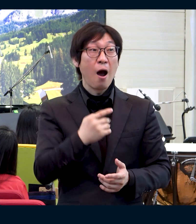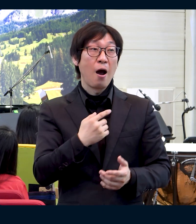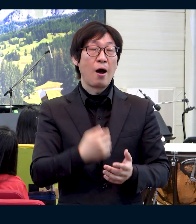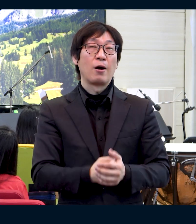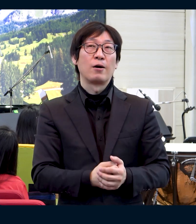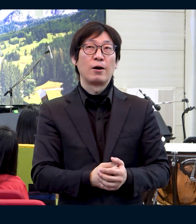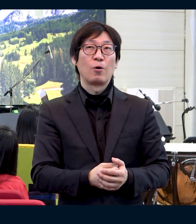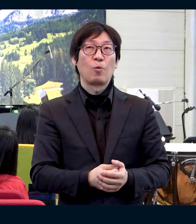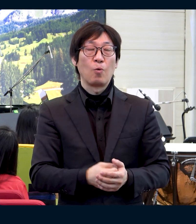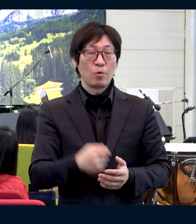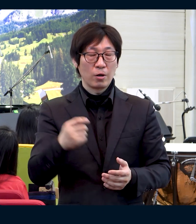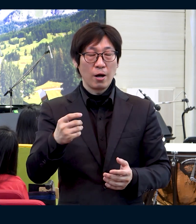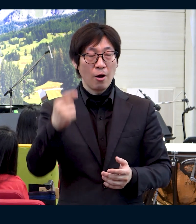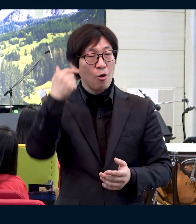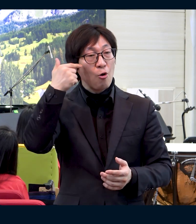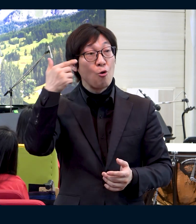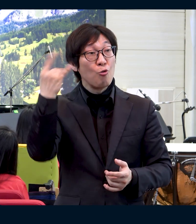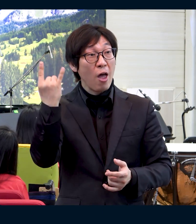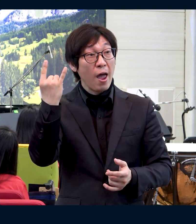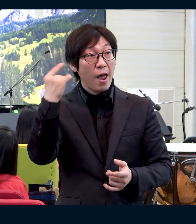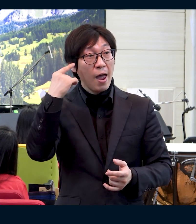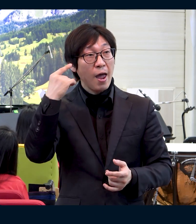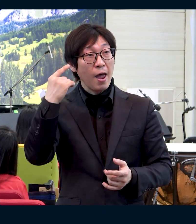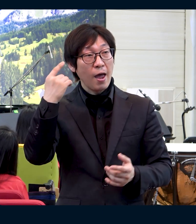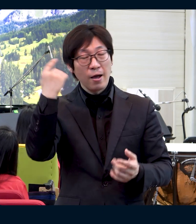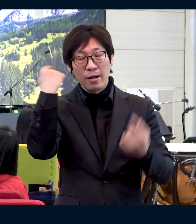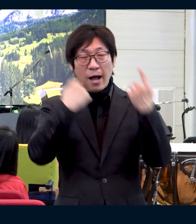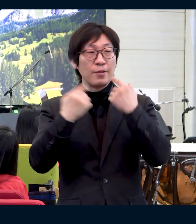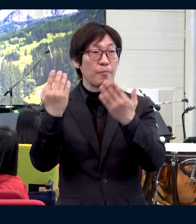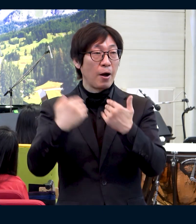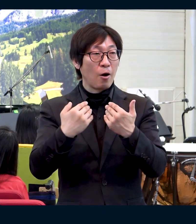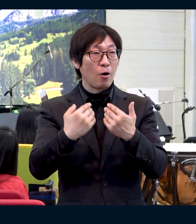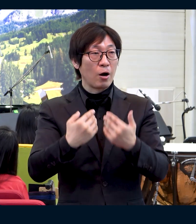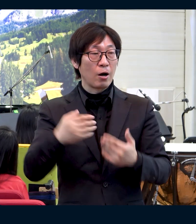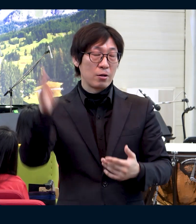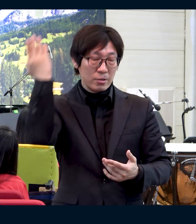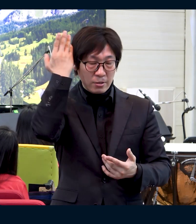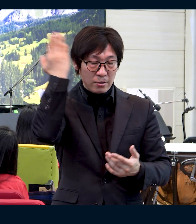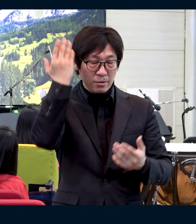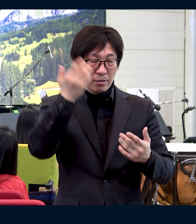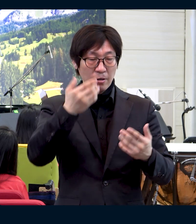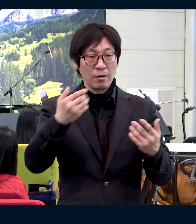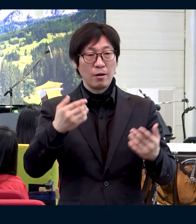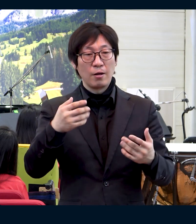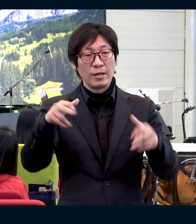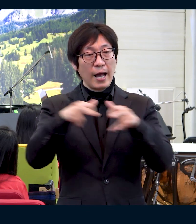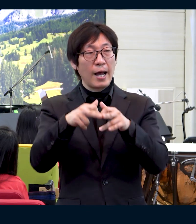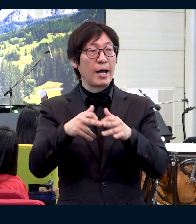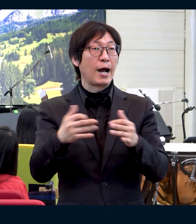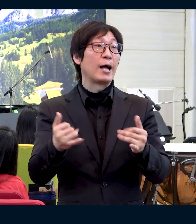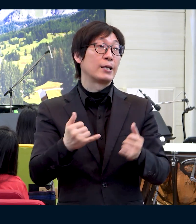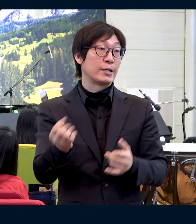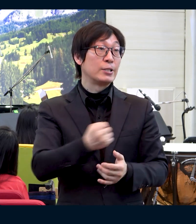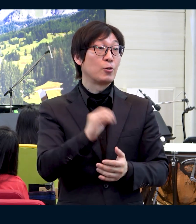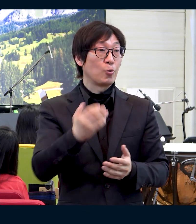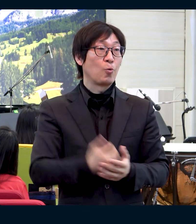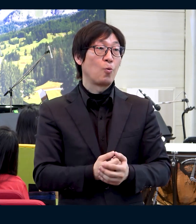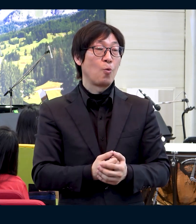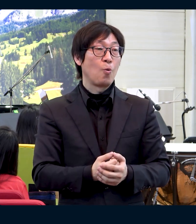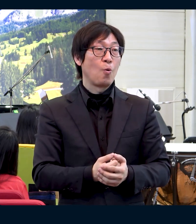되었고요. 또 지적장애를 이제 갖게 되었습니다. 이후로 폐숙주병이 생기면서 24시간